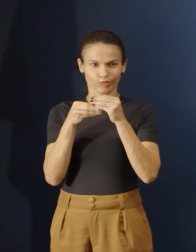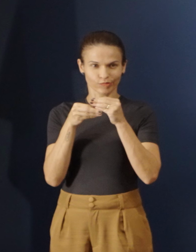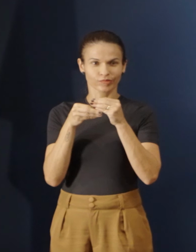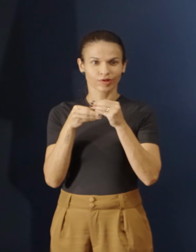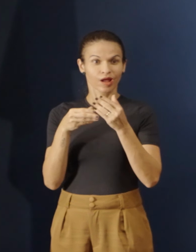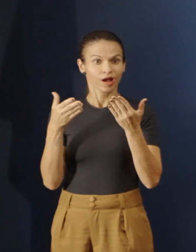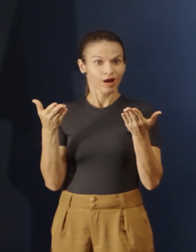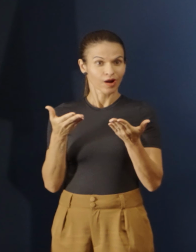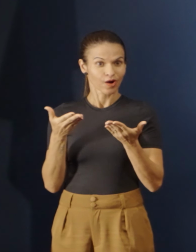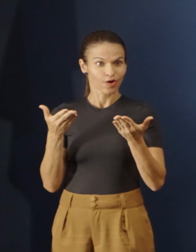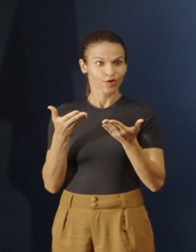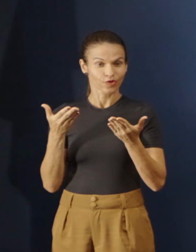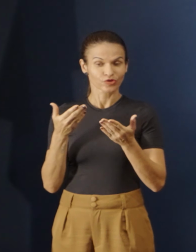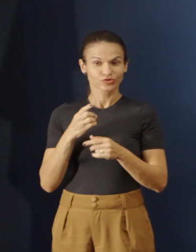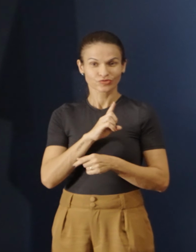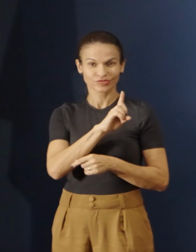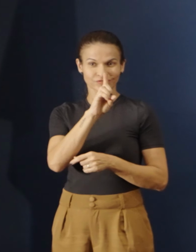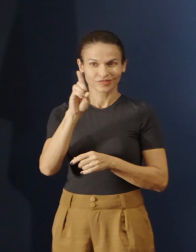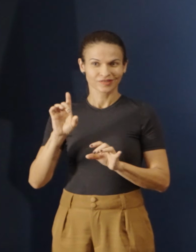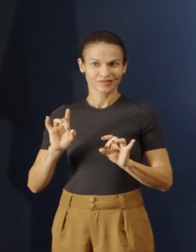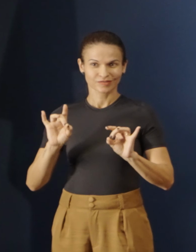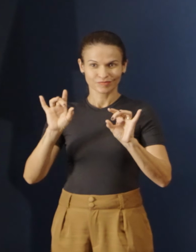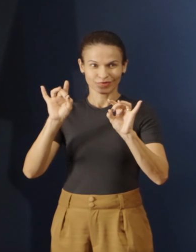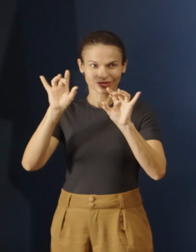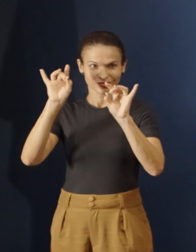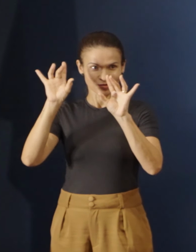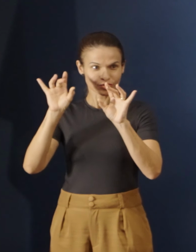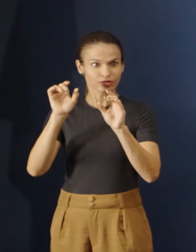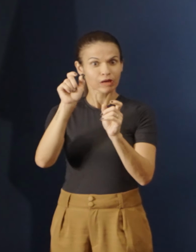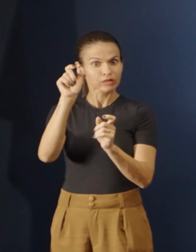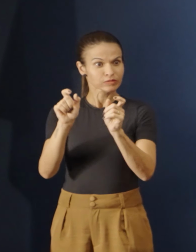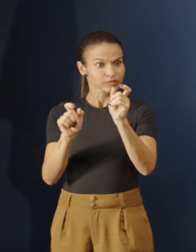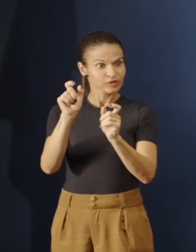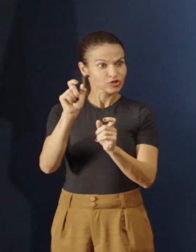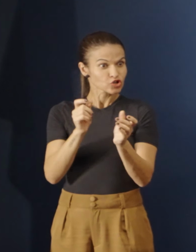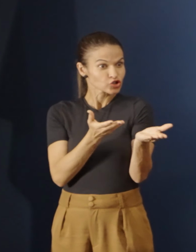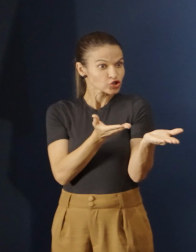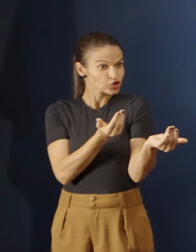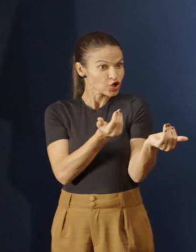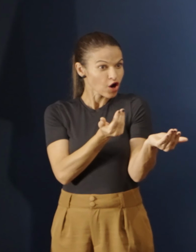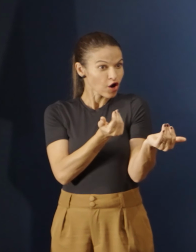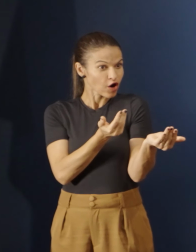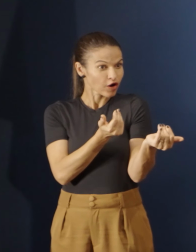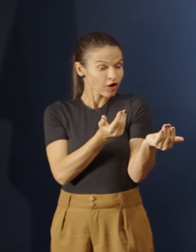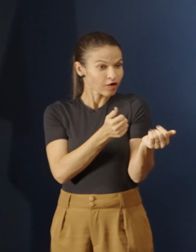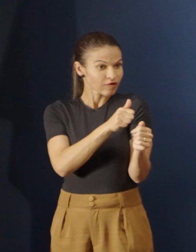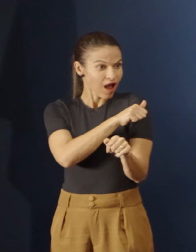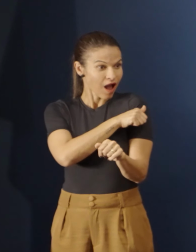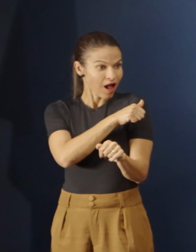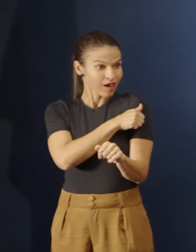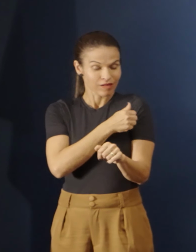que hoje é um dia especial pela quantidade de gente jovem, de alunos que está aqui.